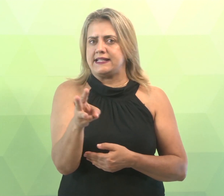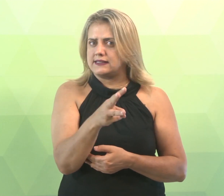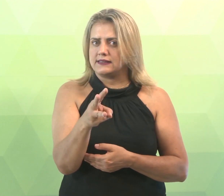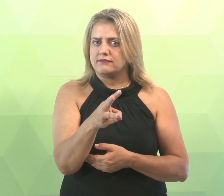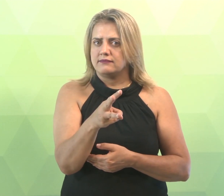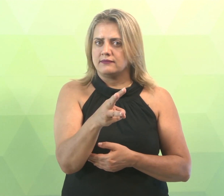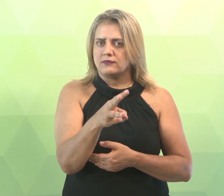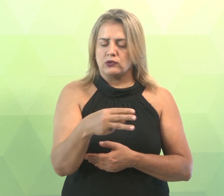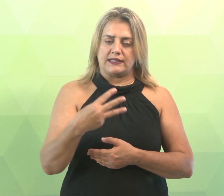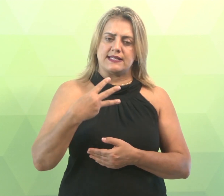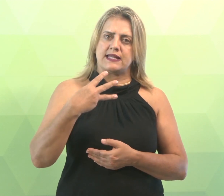33. O